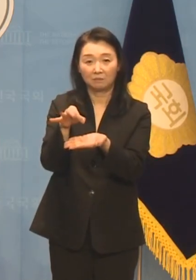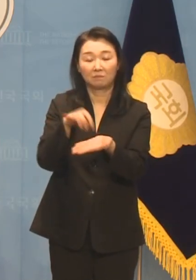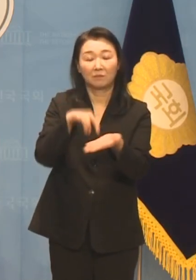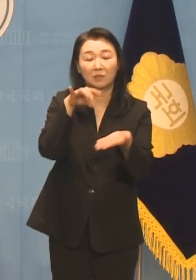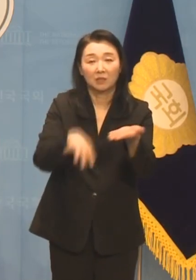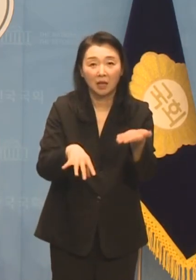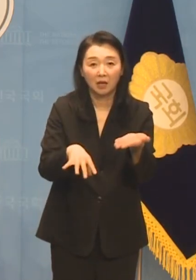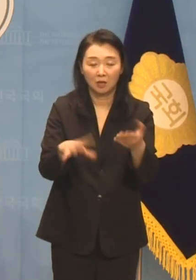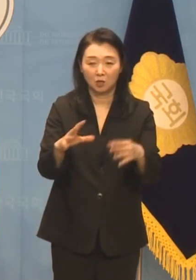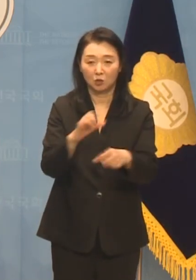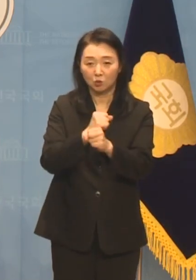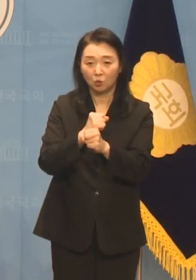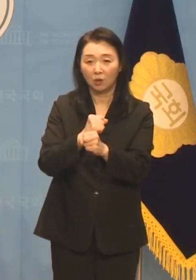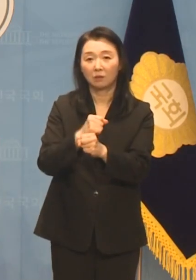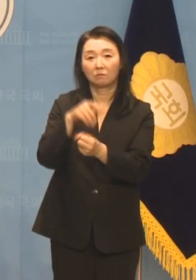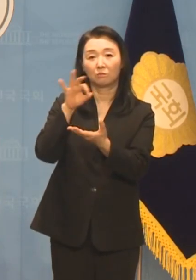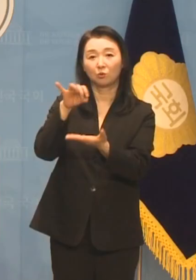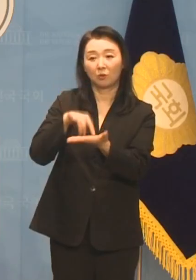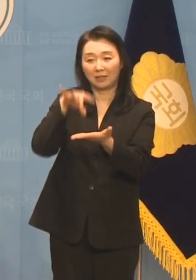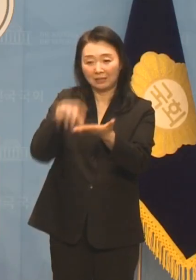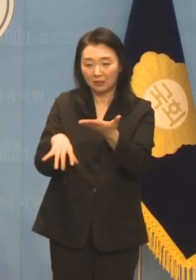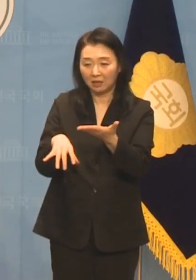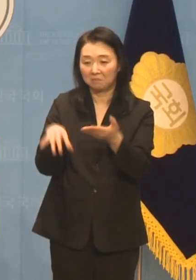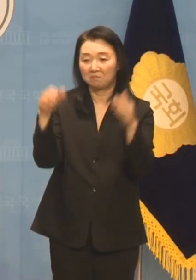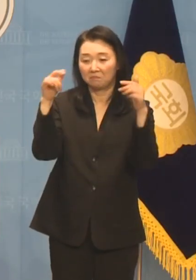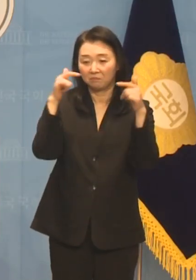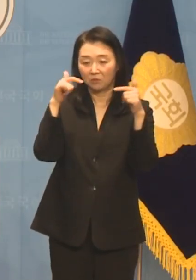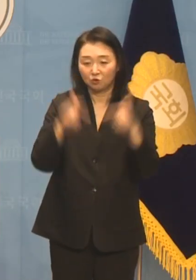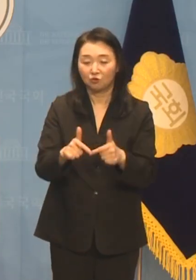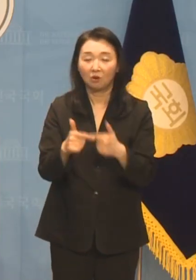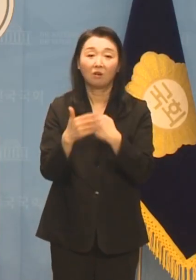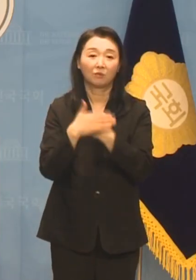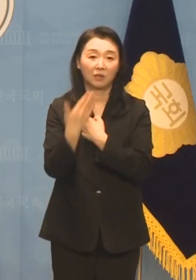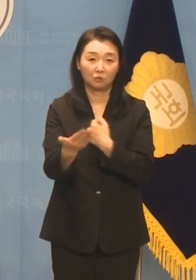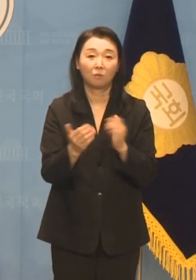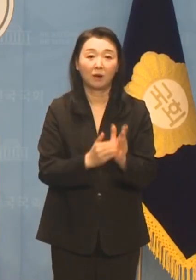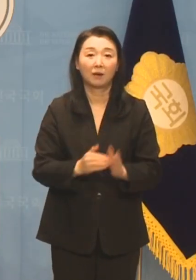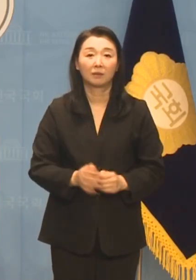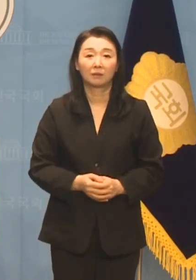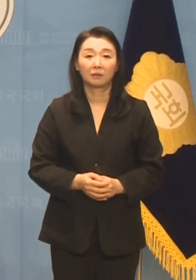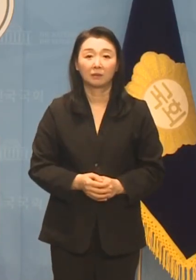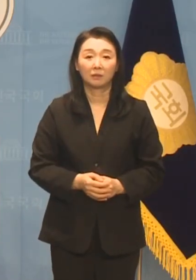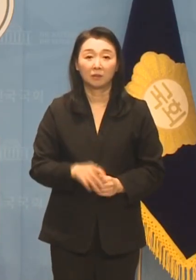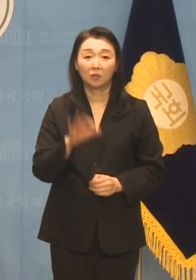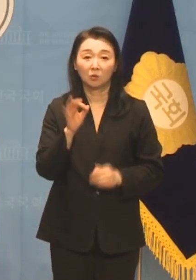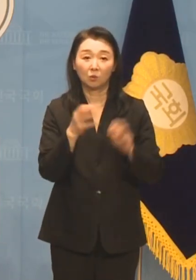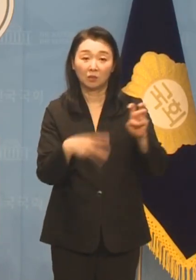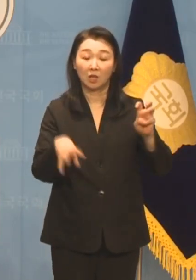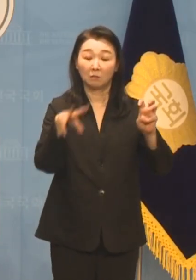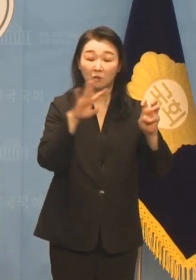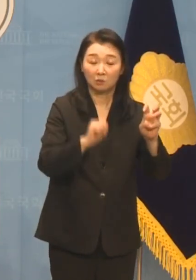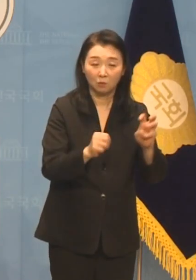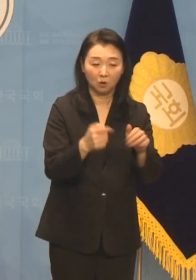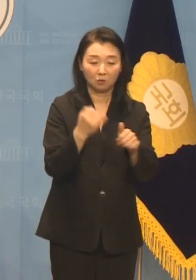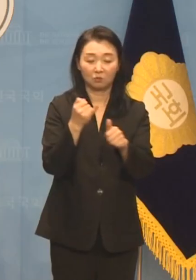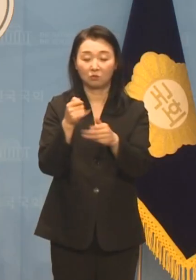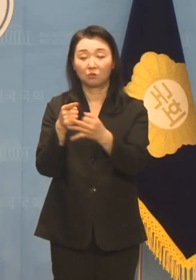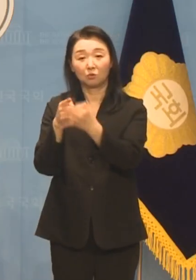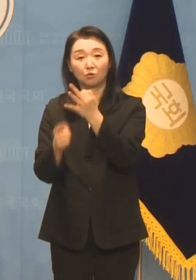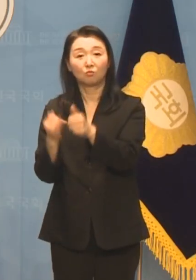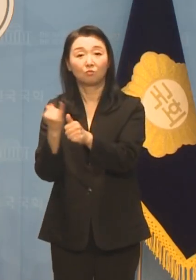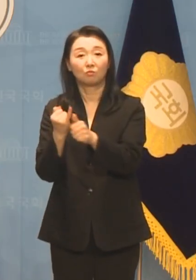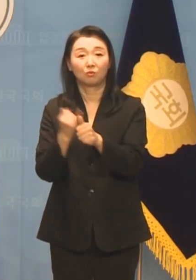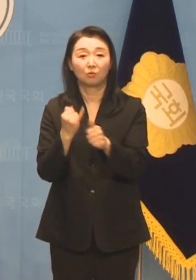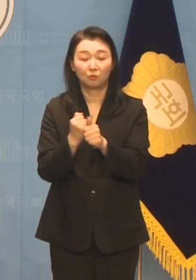종합부동산세를 면제받는 특혜를 누리게 됩니다. 30억 원대로 추정되는 윤석열 부부 사저의 재산세와